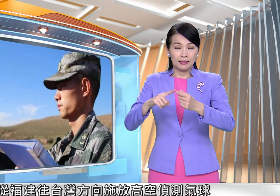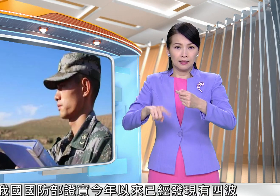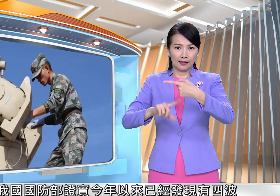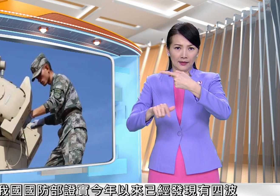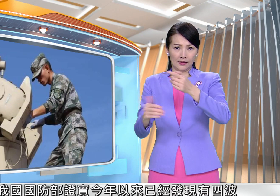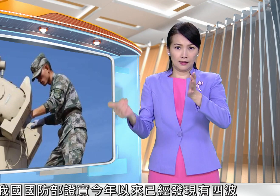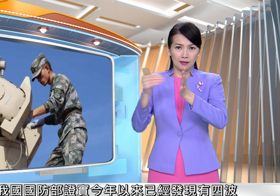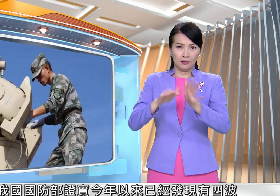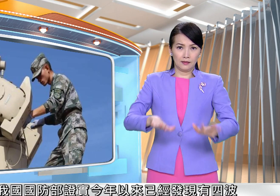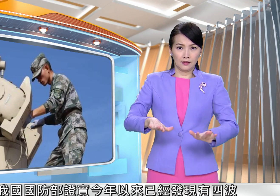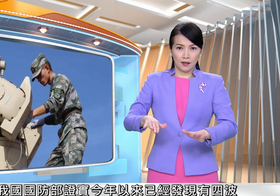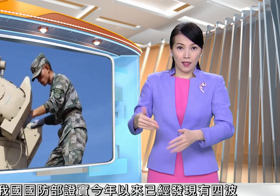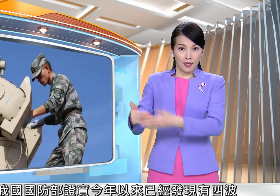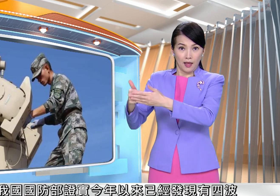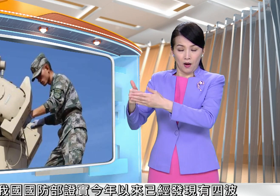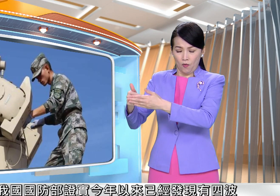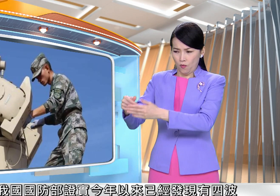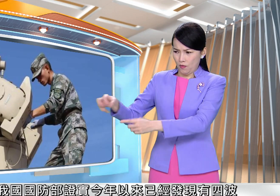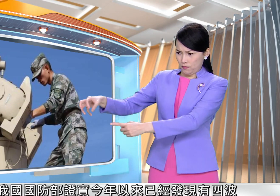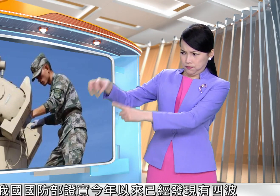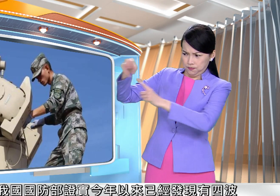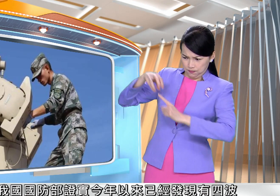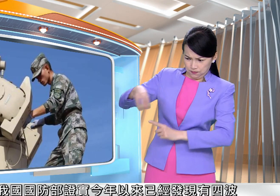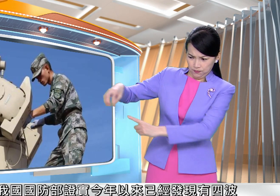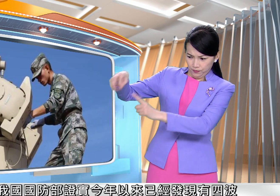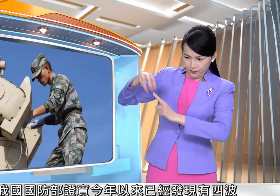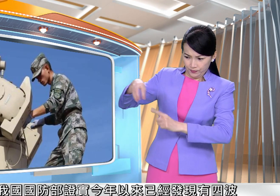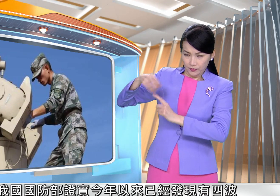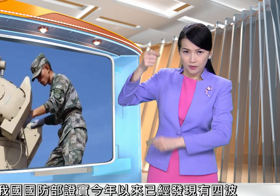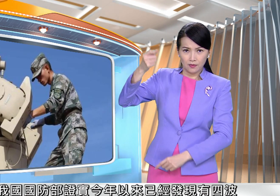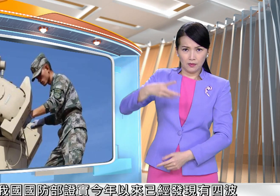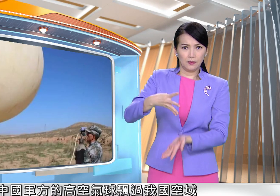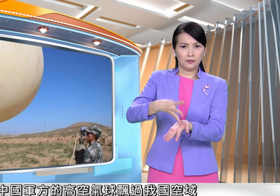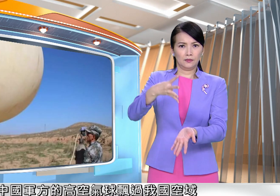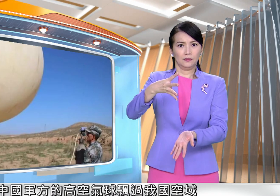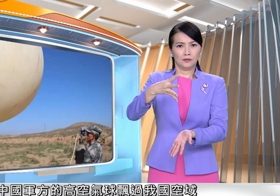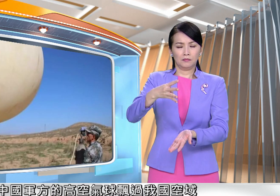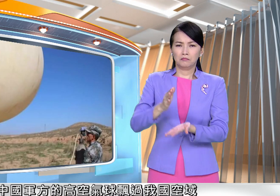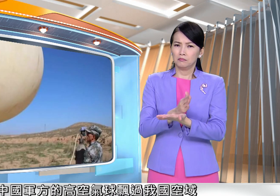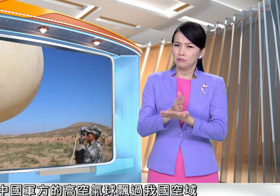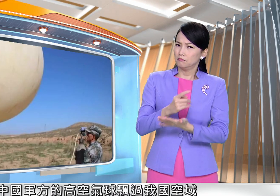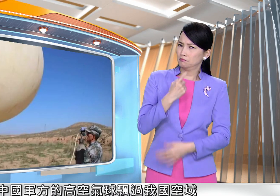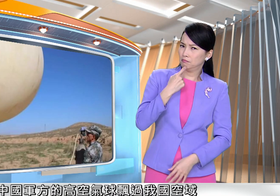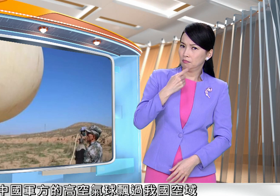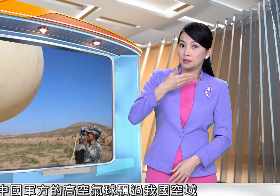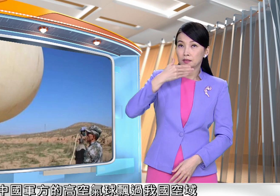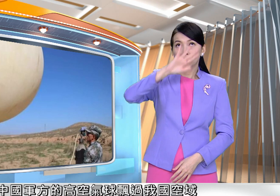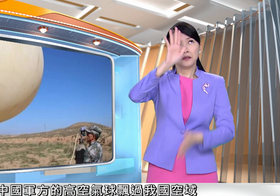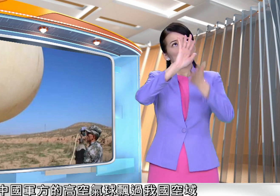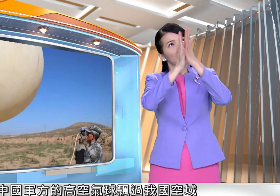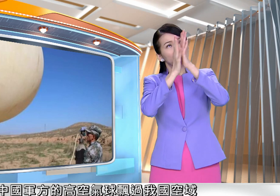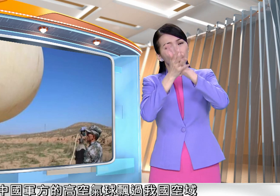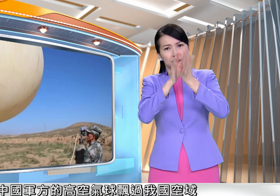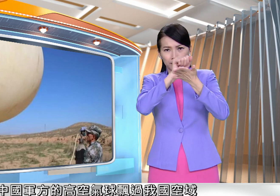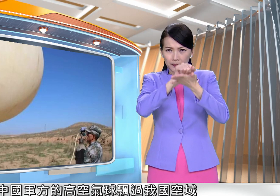实，今年以来已经发现有4波中国军方的高空气球飘过我国空